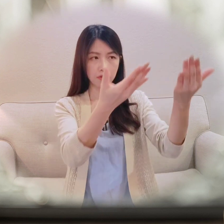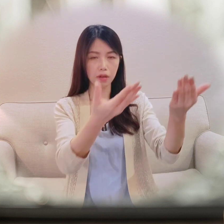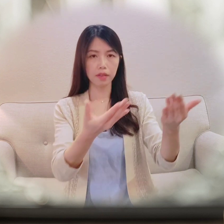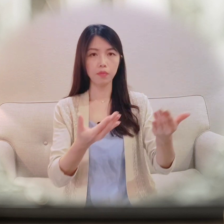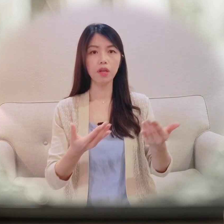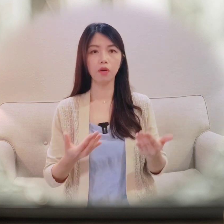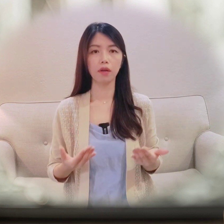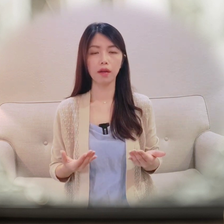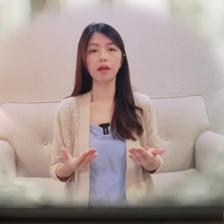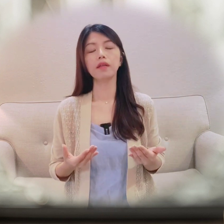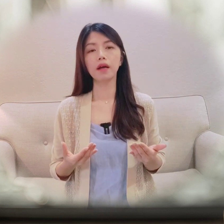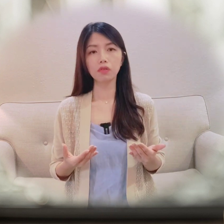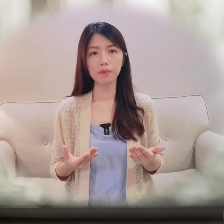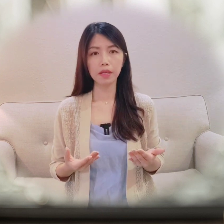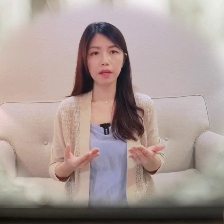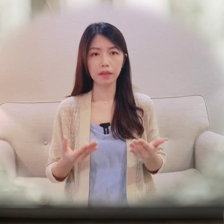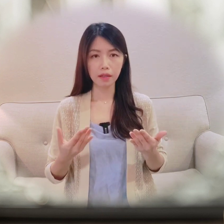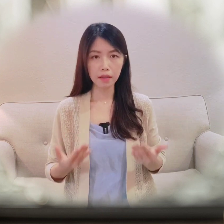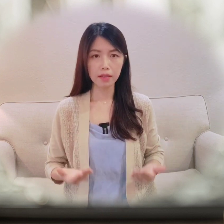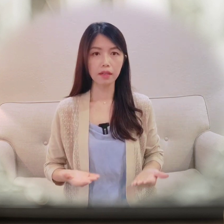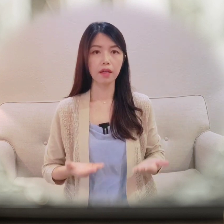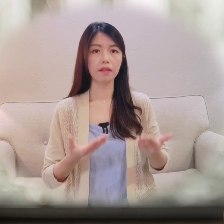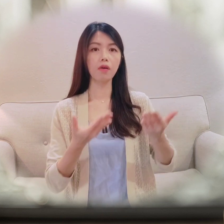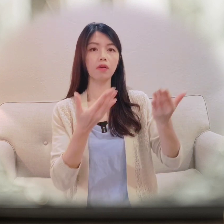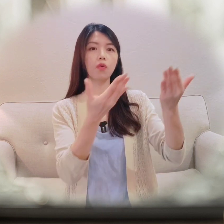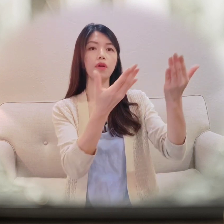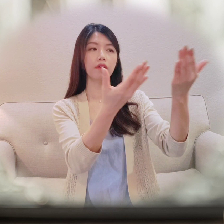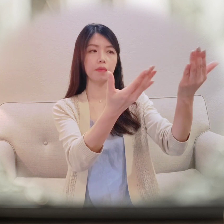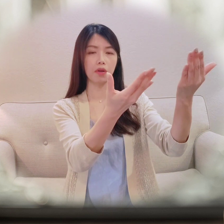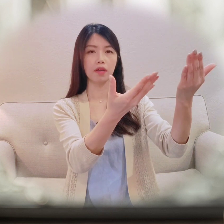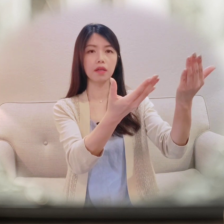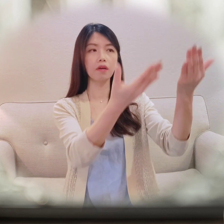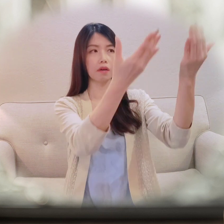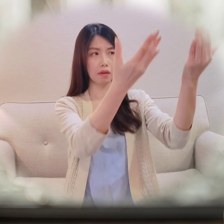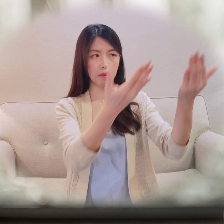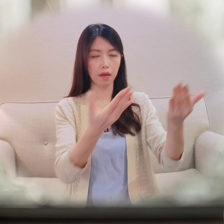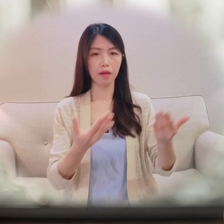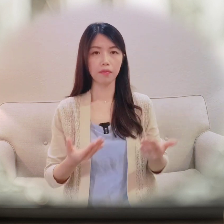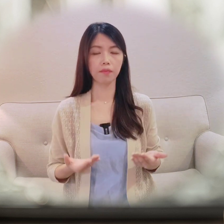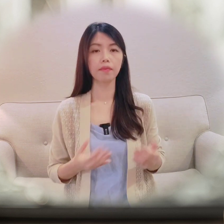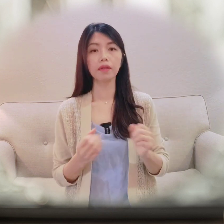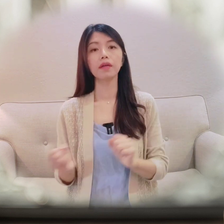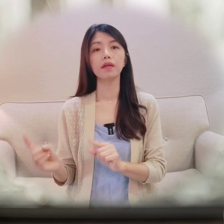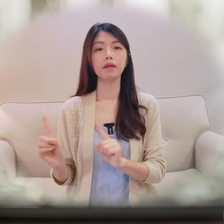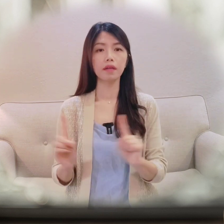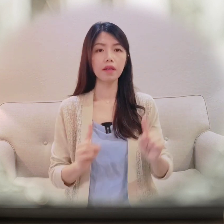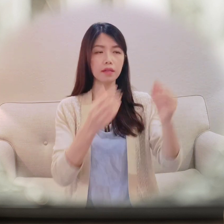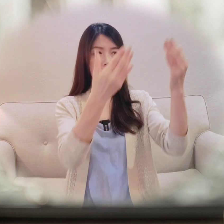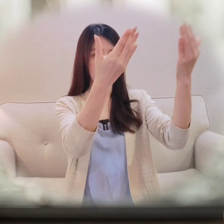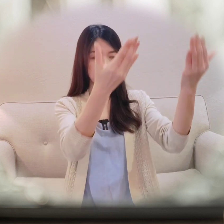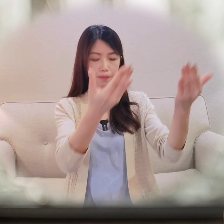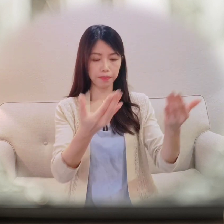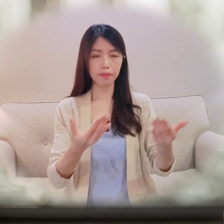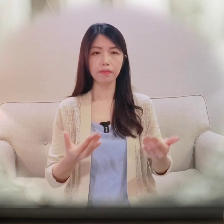주님께서 주셨기 때문에 이렇게. 내가 주님께 드릴 때는 이 상태에서 이렇게 올려드리면 되겠죠? 이렇게.